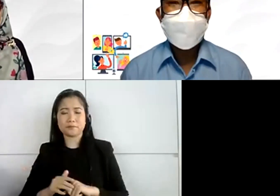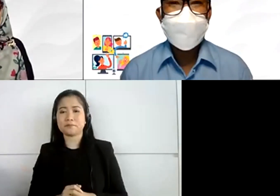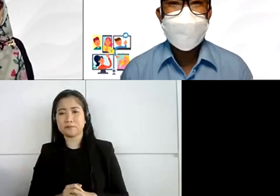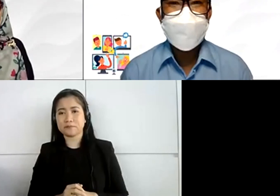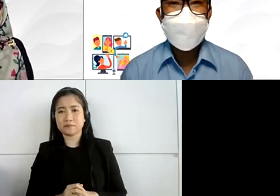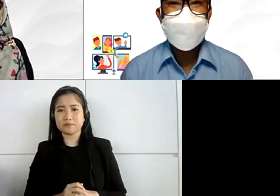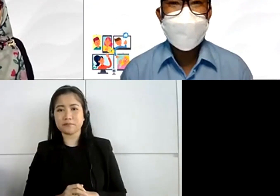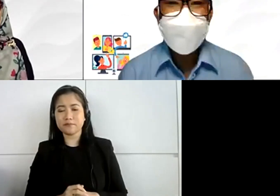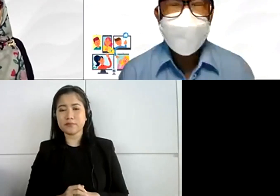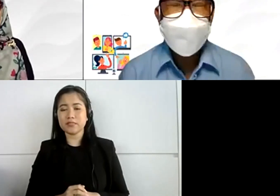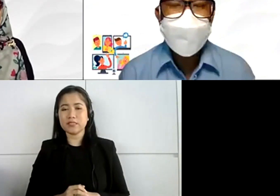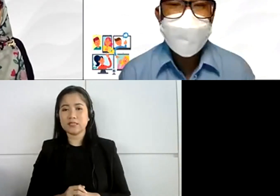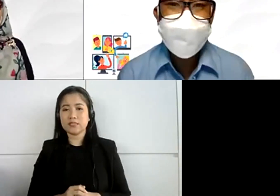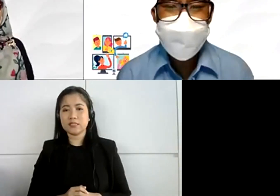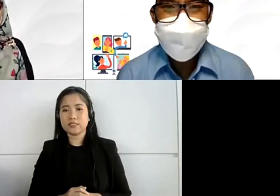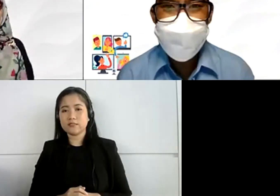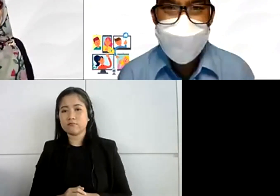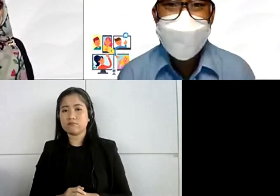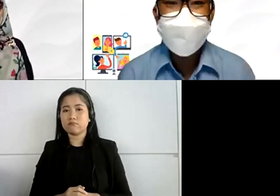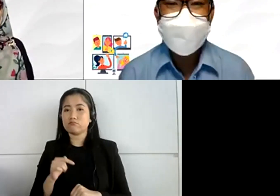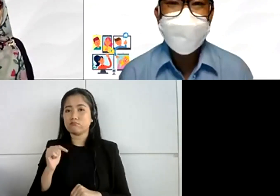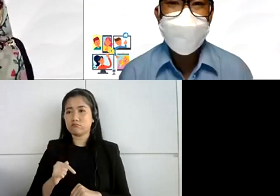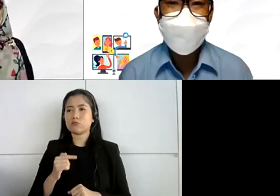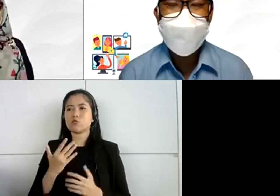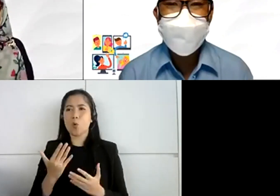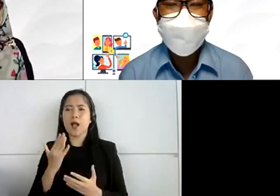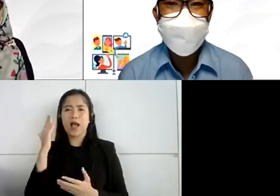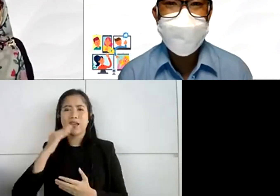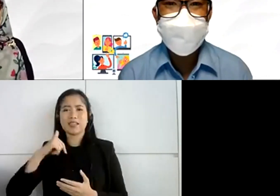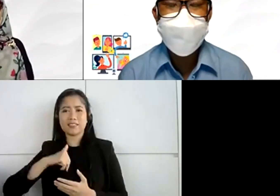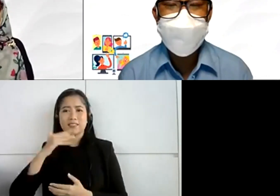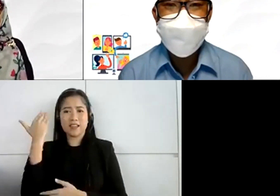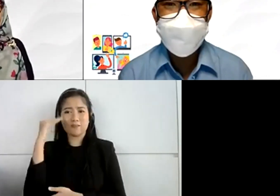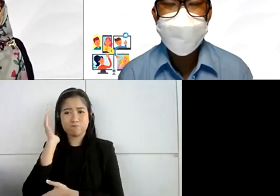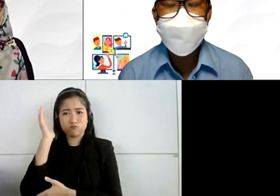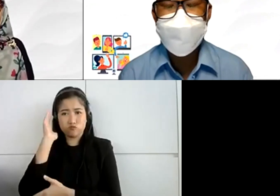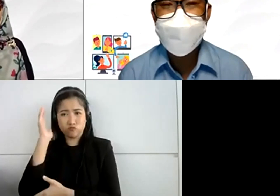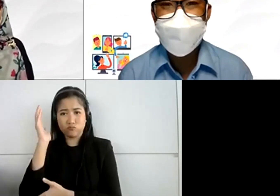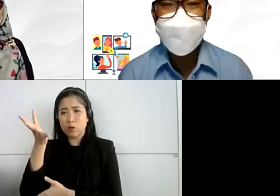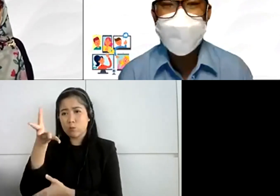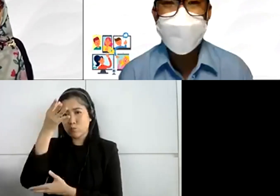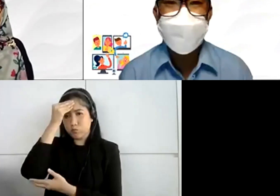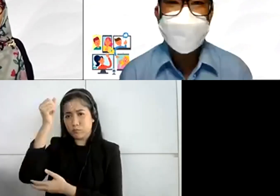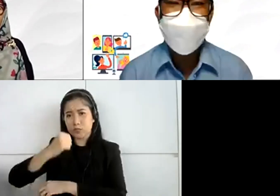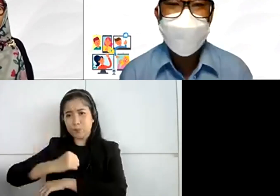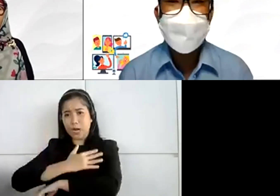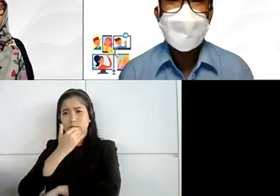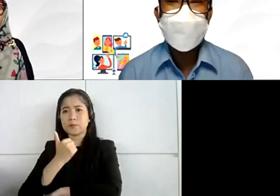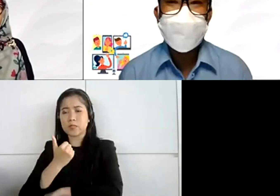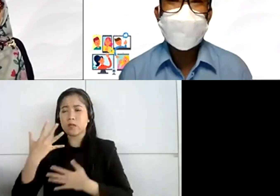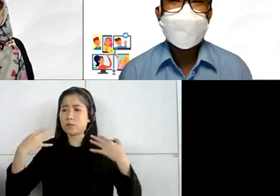lagi, mudah-mudahan apa yang kita dengarkan, kita simak hari ini bisa menjadi inspirasi, menjadi pembelajaran, dan juga menjadi